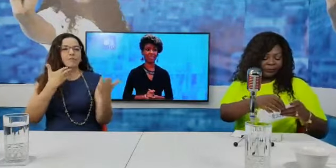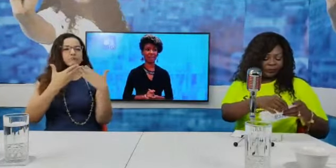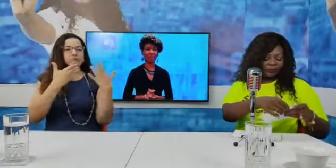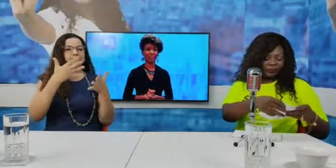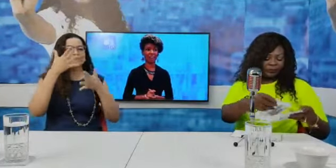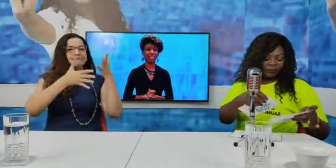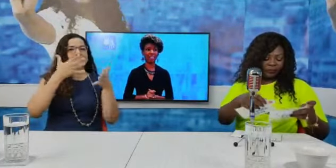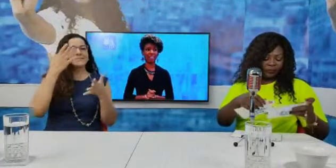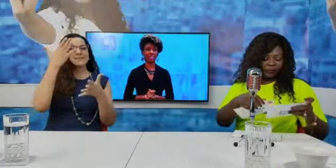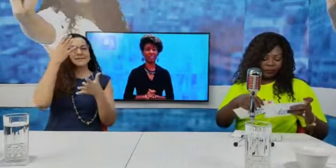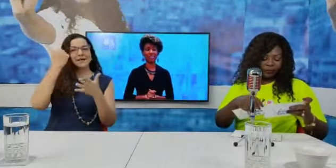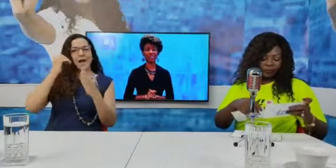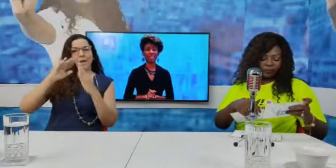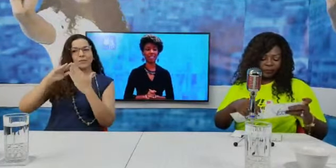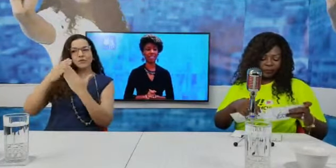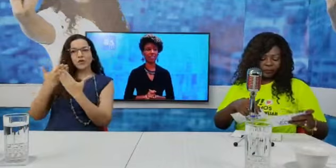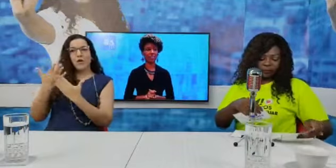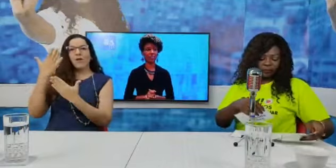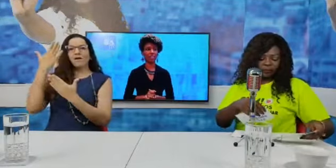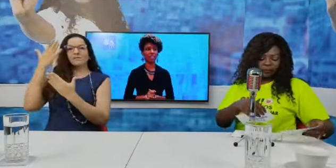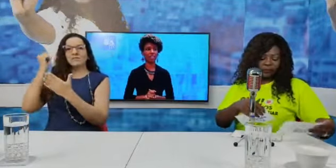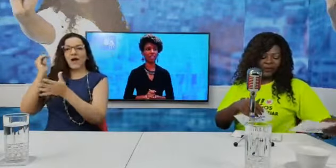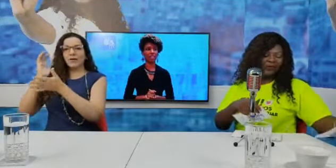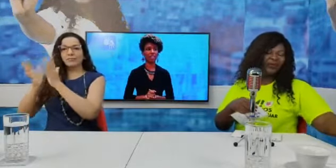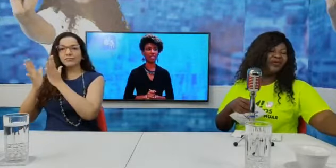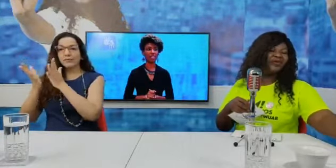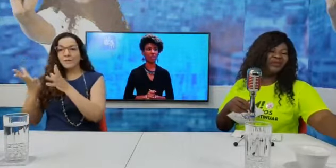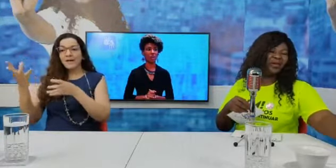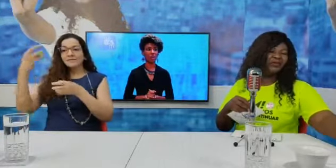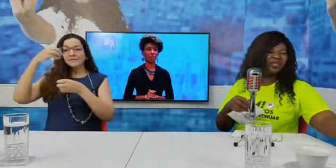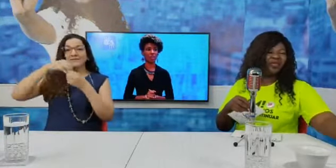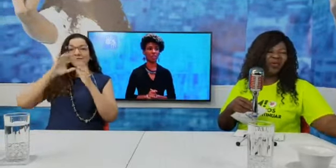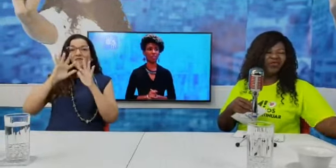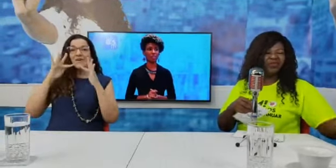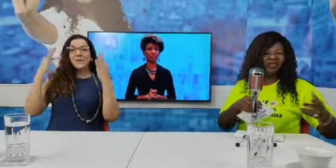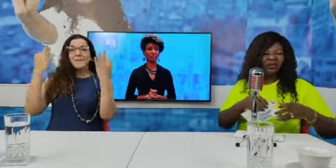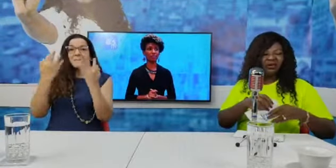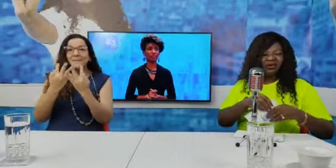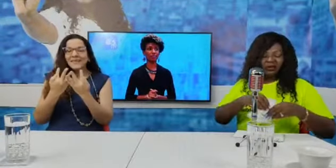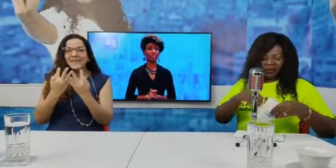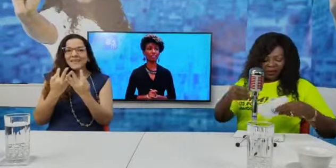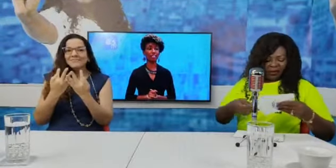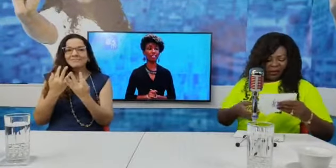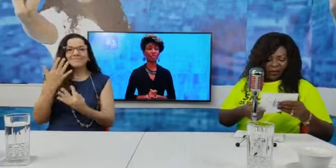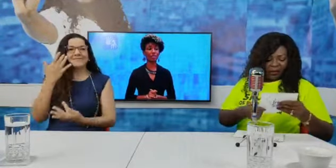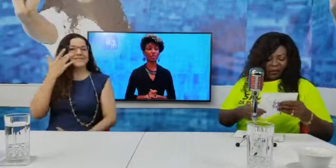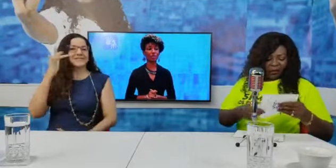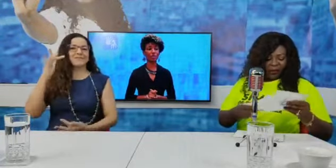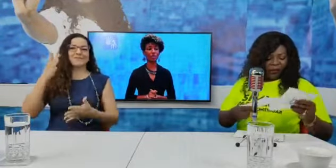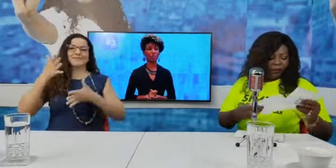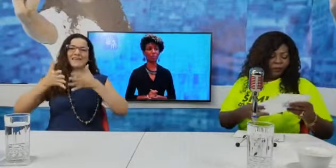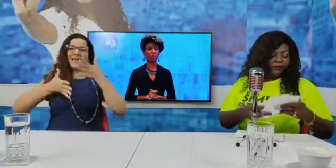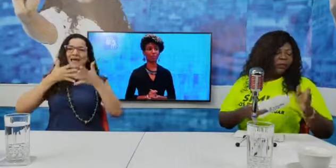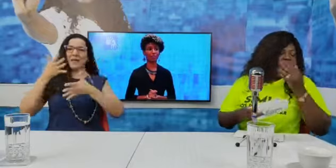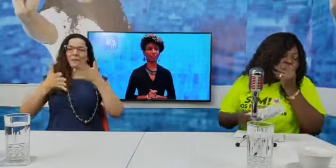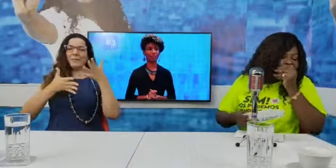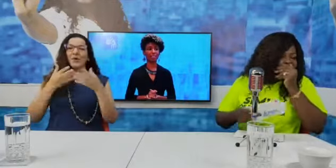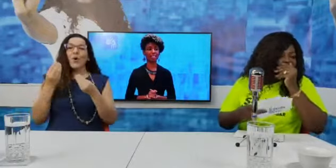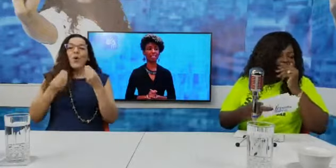Também trabalho, não tem acesso ao trabalho, não vai à escola. fica só junto da